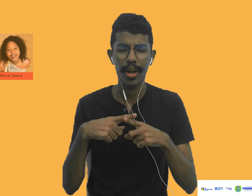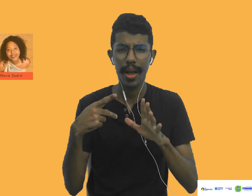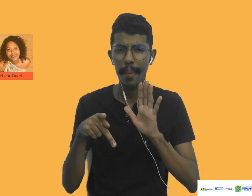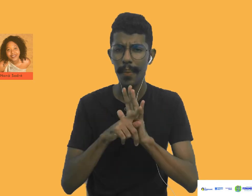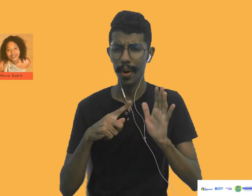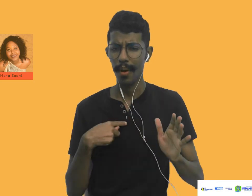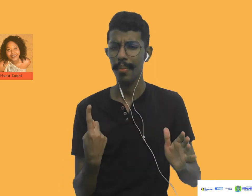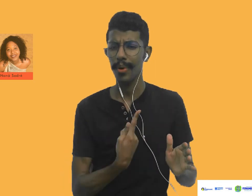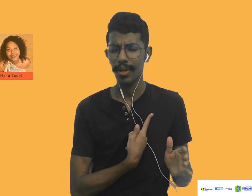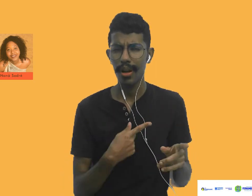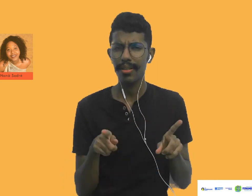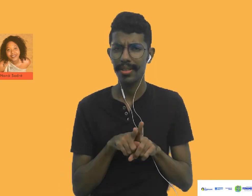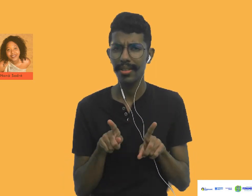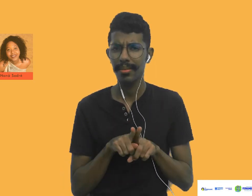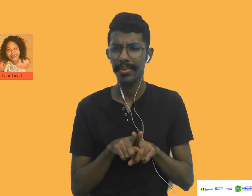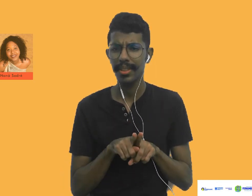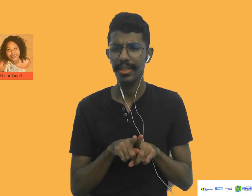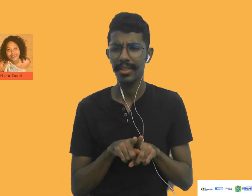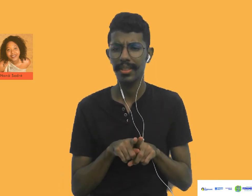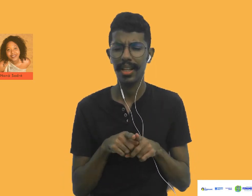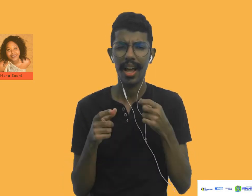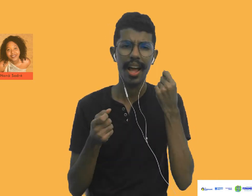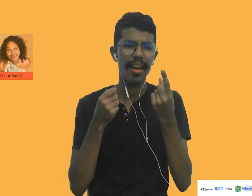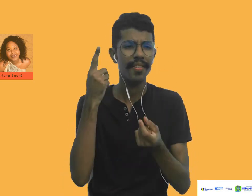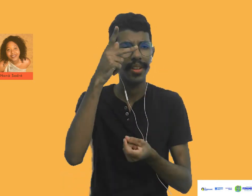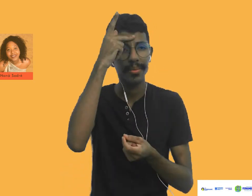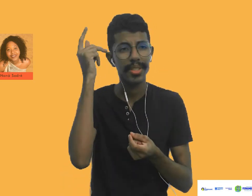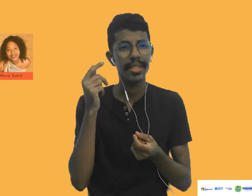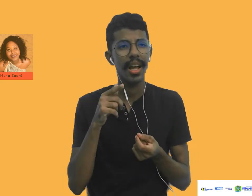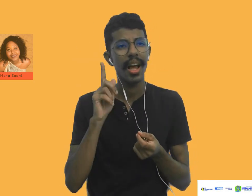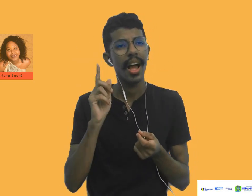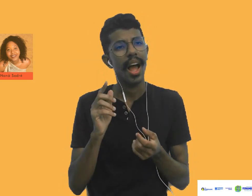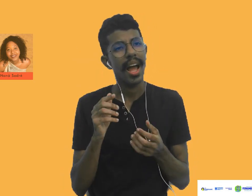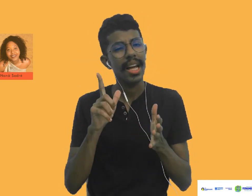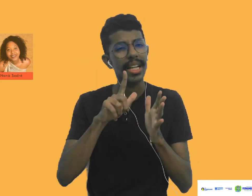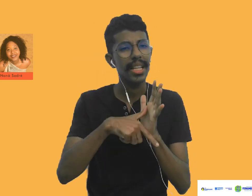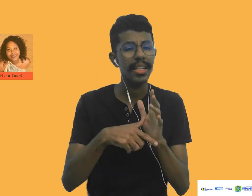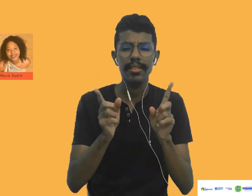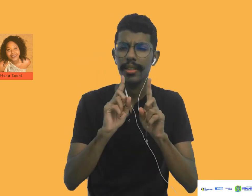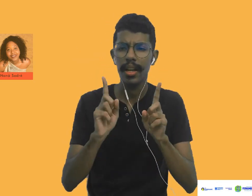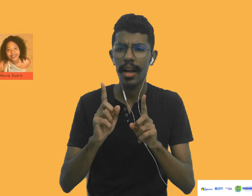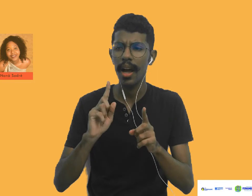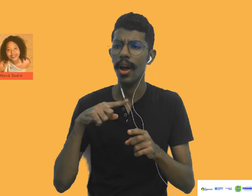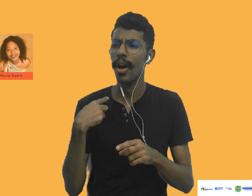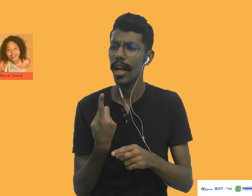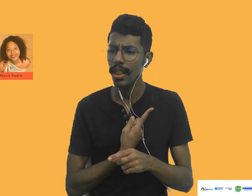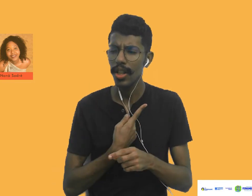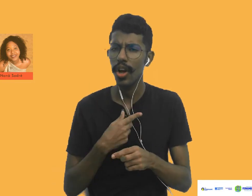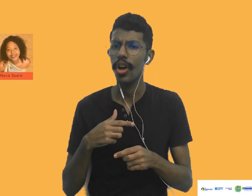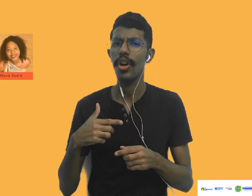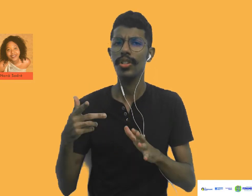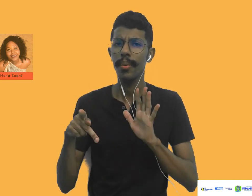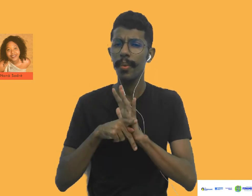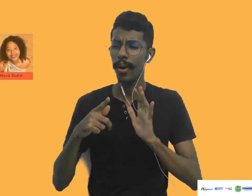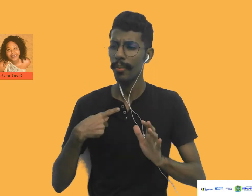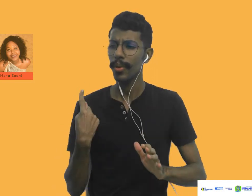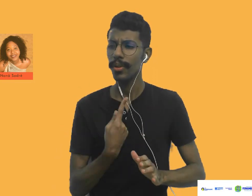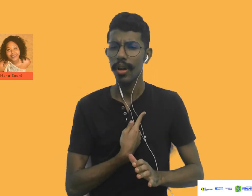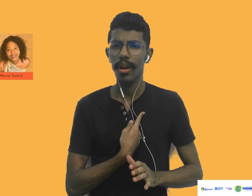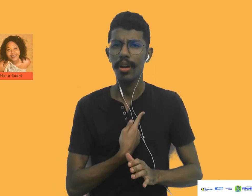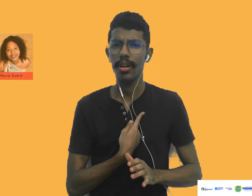nosso, né? Que isso também é nosso. Às vezes as pessoas, elas dizem assim, ah, essa arte panfletária, é